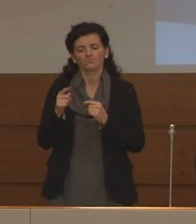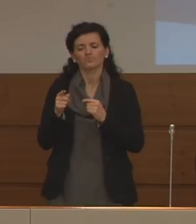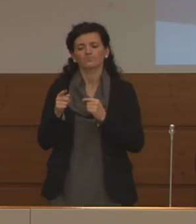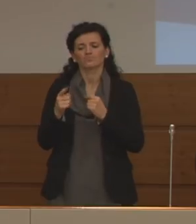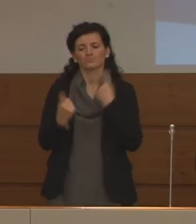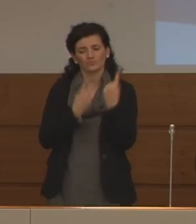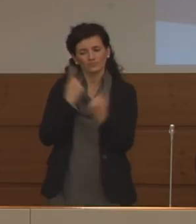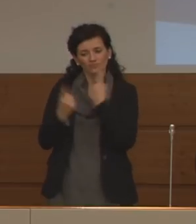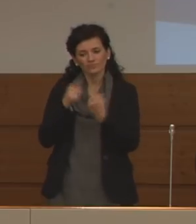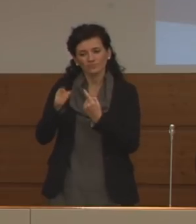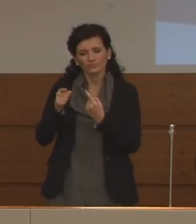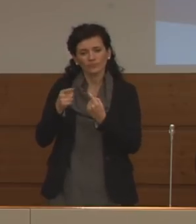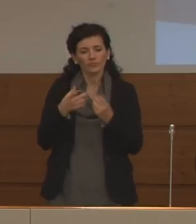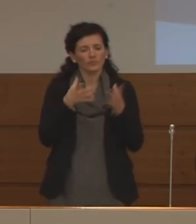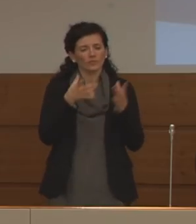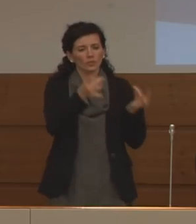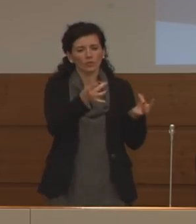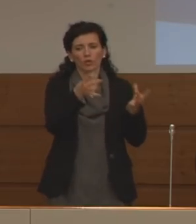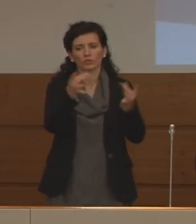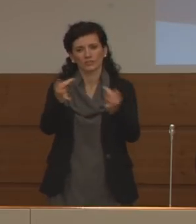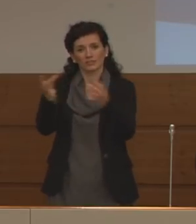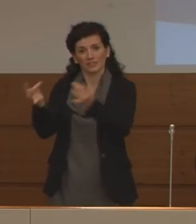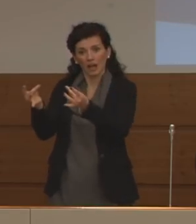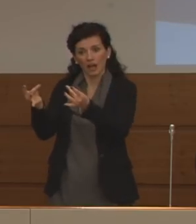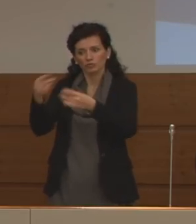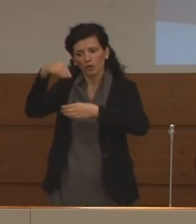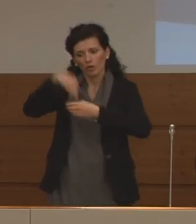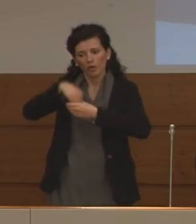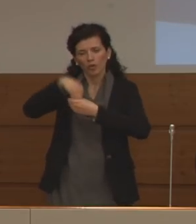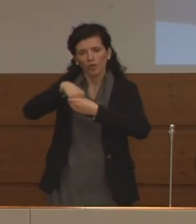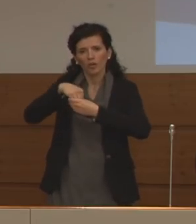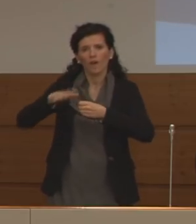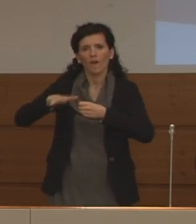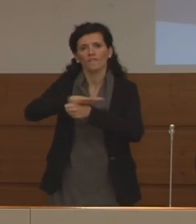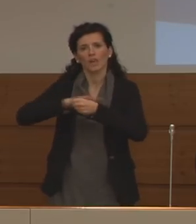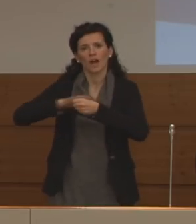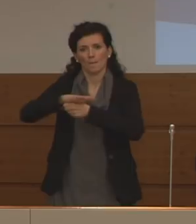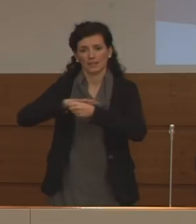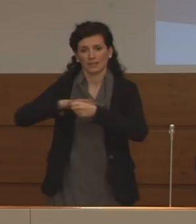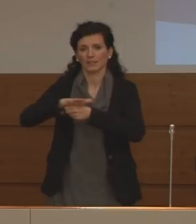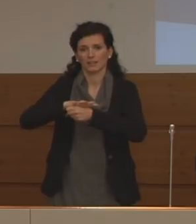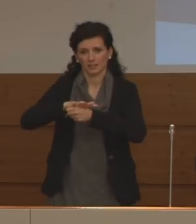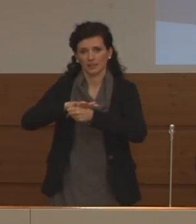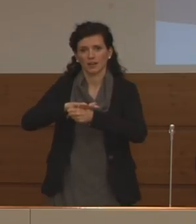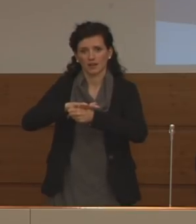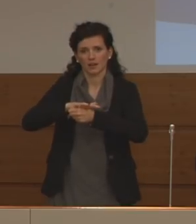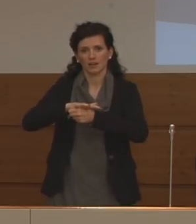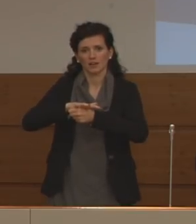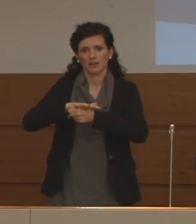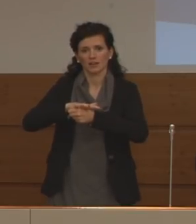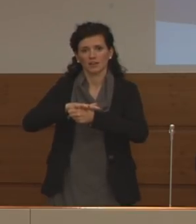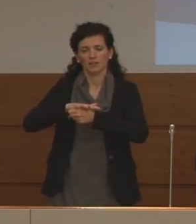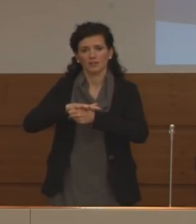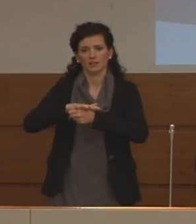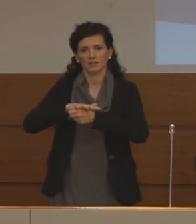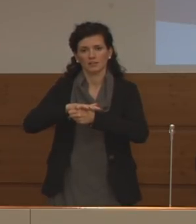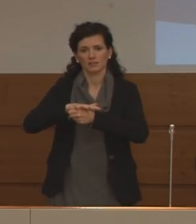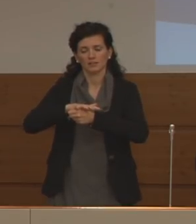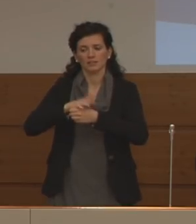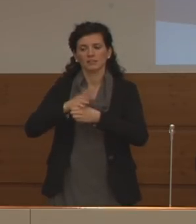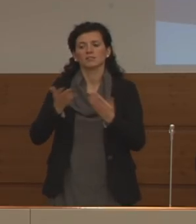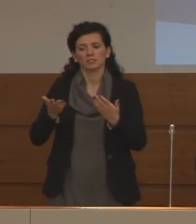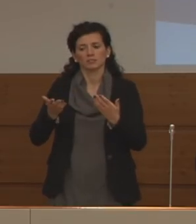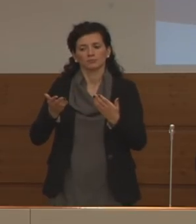contagio interfamiliare perché evidentemente questo è l'altro grande